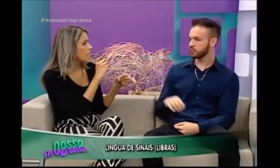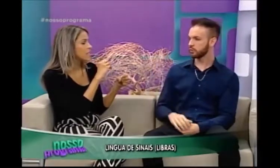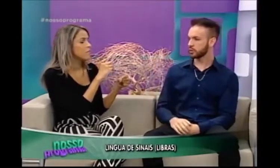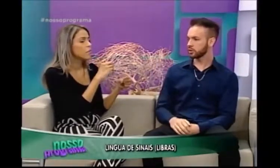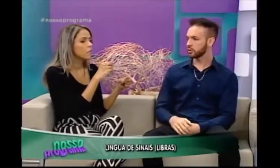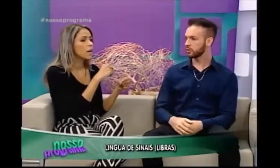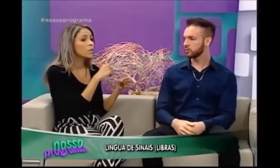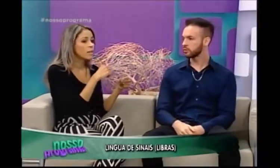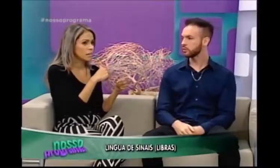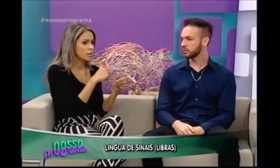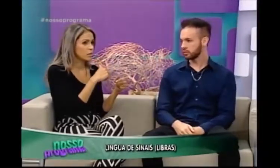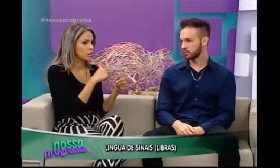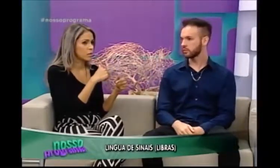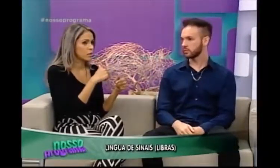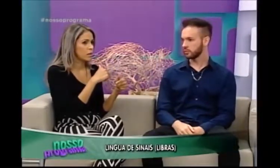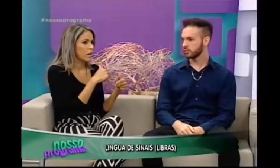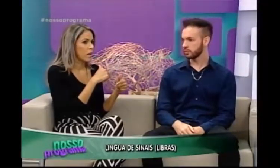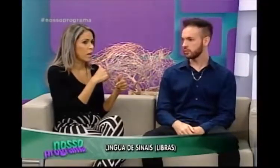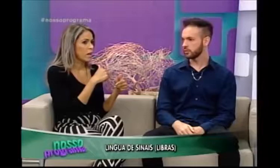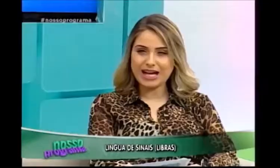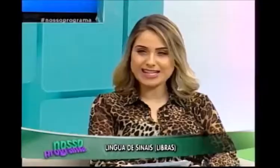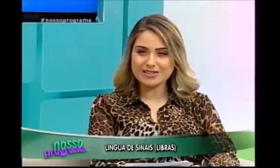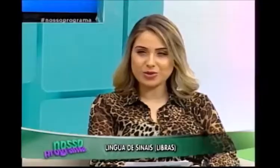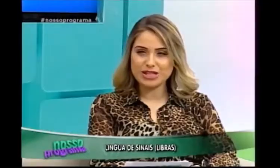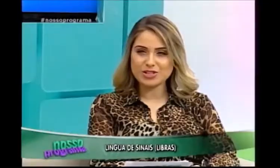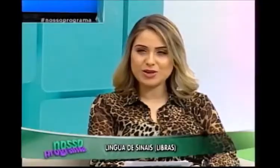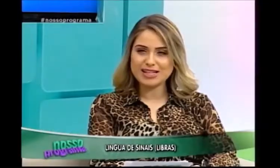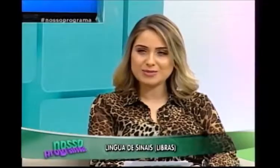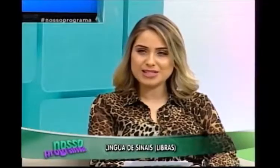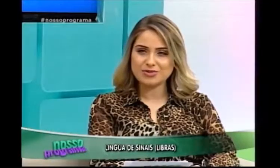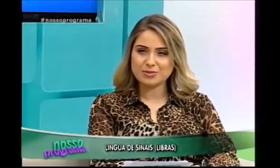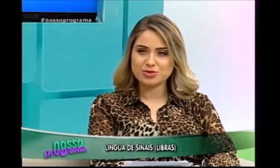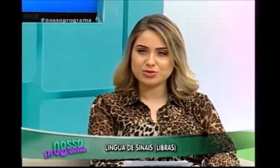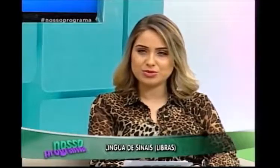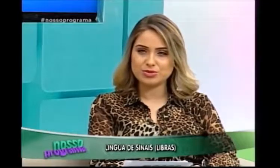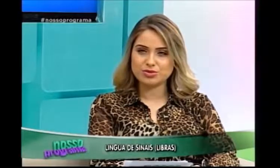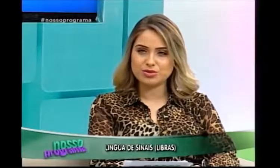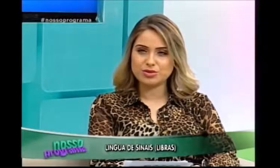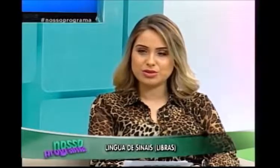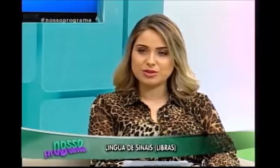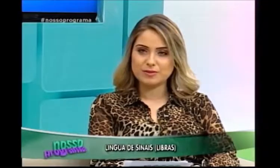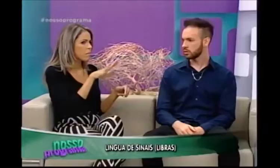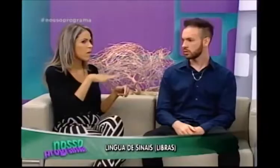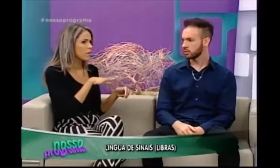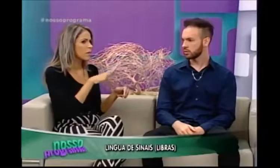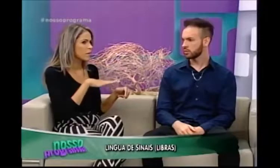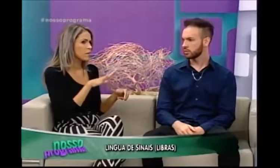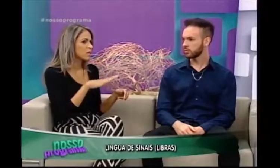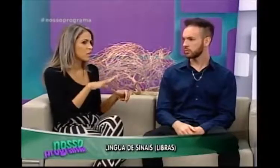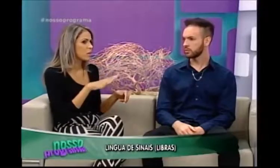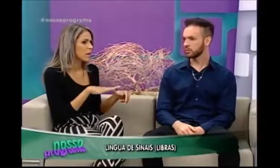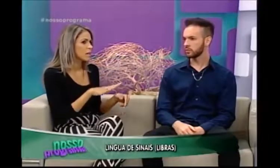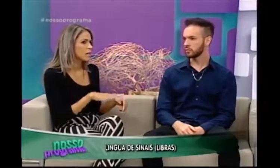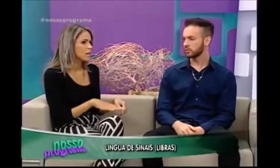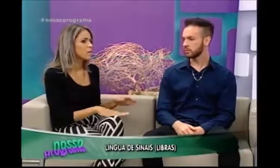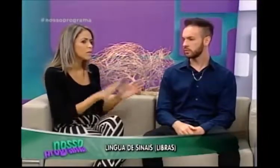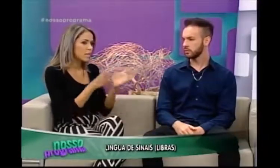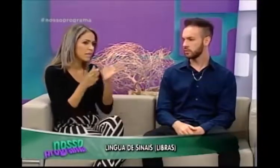Ele se formou na Unítalo. Que é regular essa faculdade ou ela é específica para surdos? Não, ela é normal, é faculdade regular. Então sempre vai